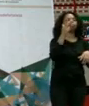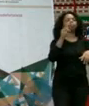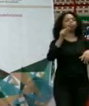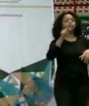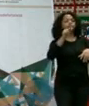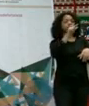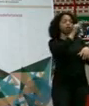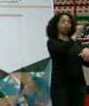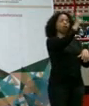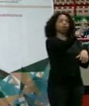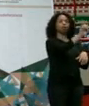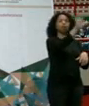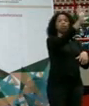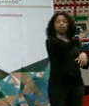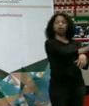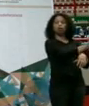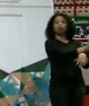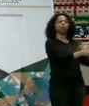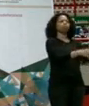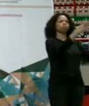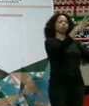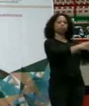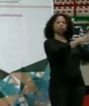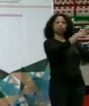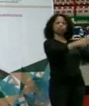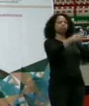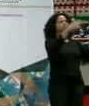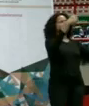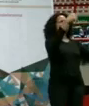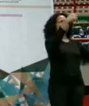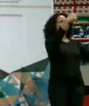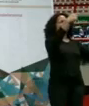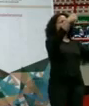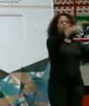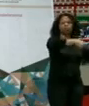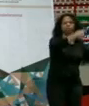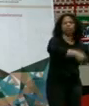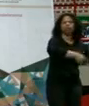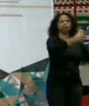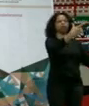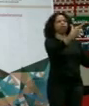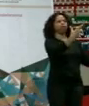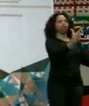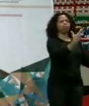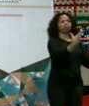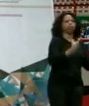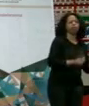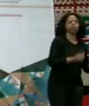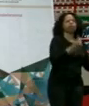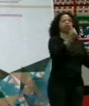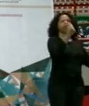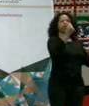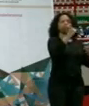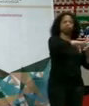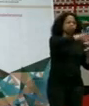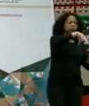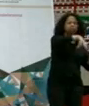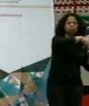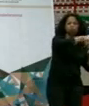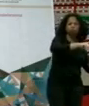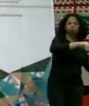na Europa, consequência do bloqueio continental, consequência da política napoleônica, que pretendia dessa